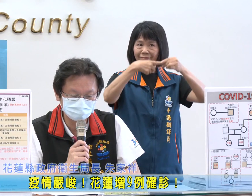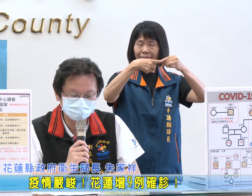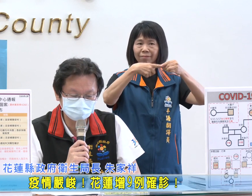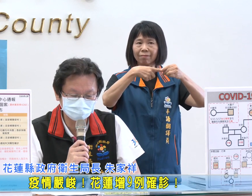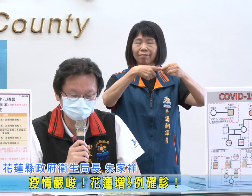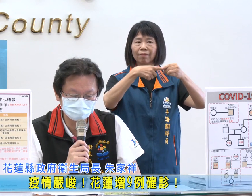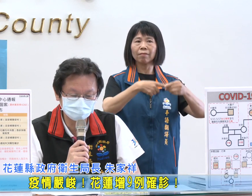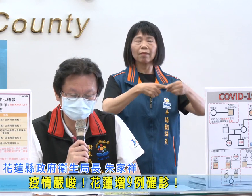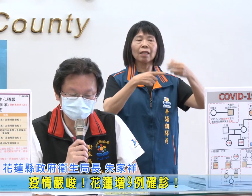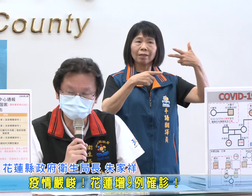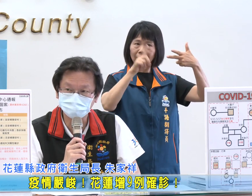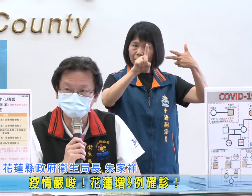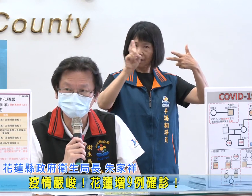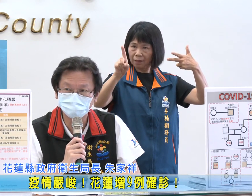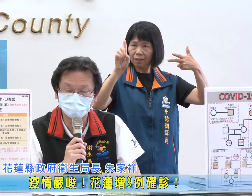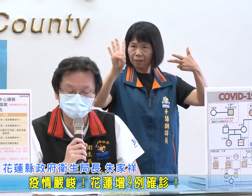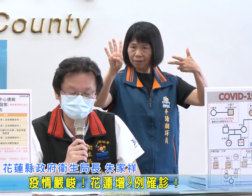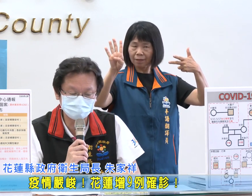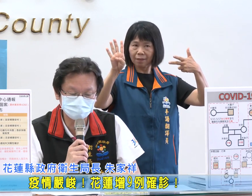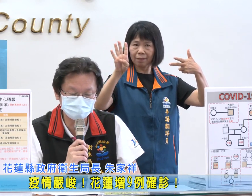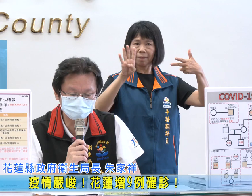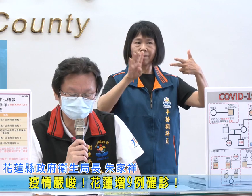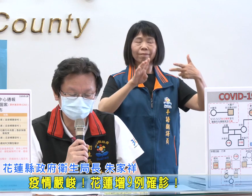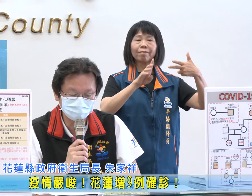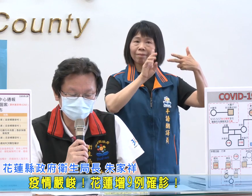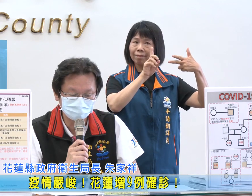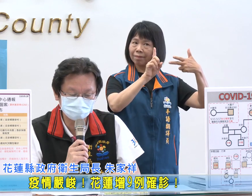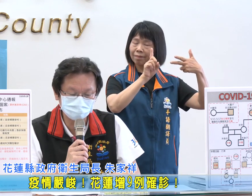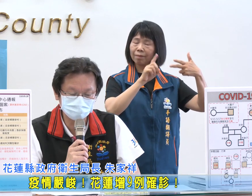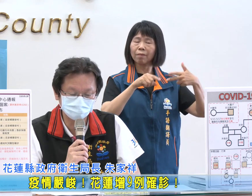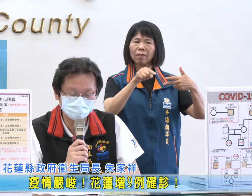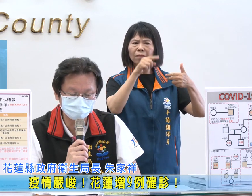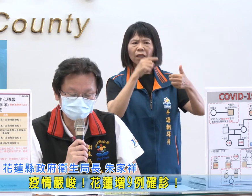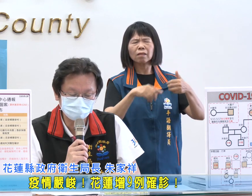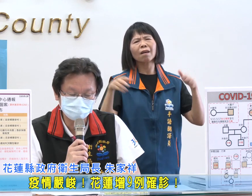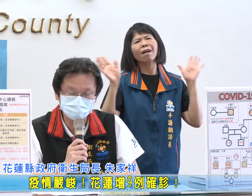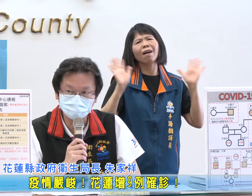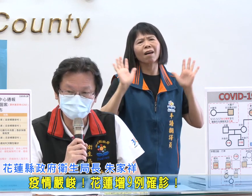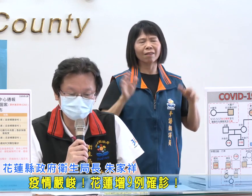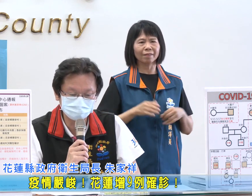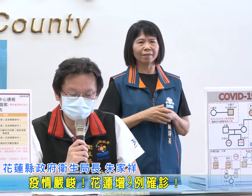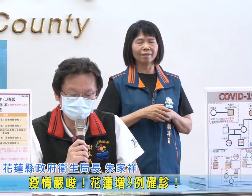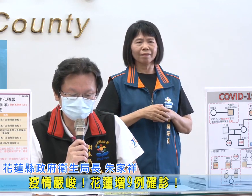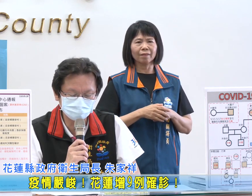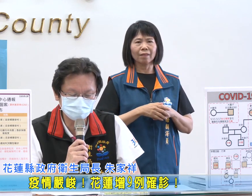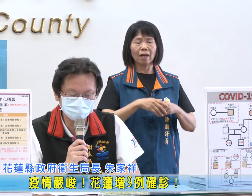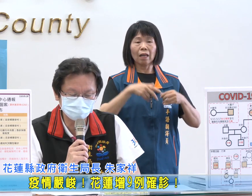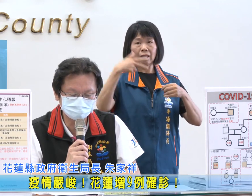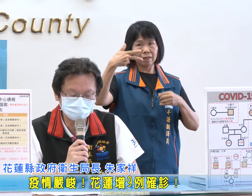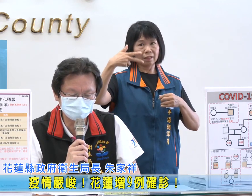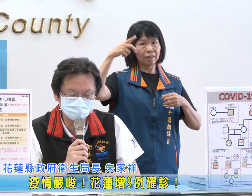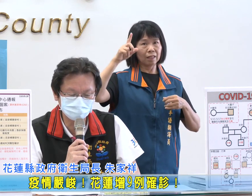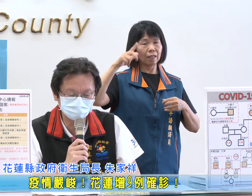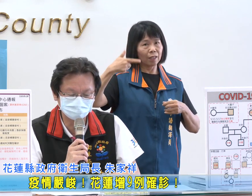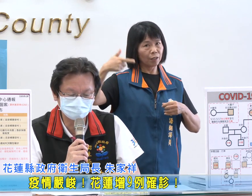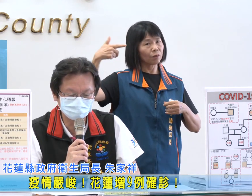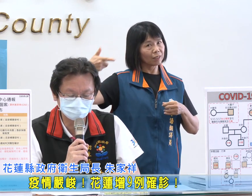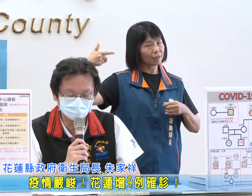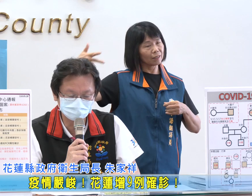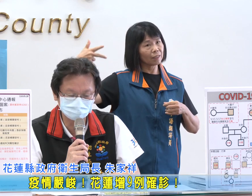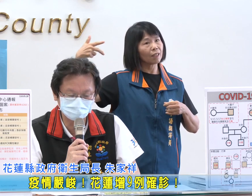案7114，案7114，这是一个幼儿，他是案